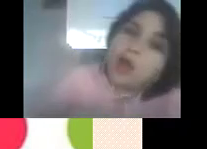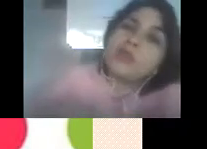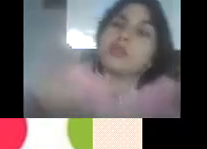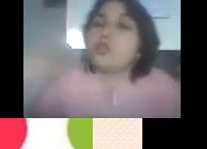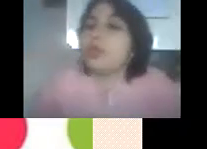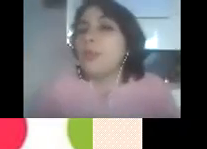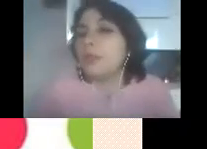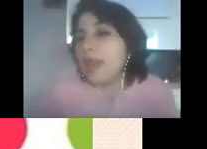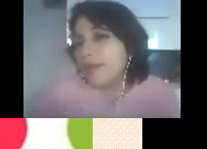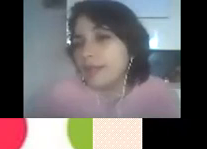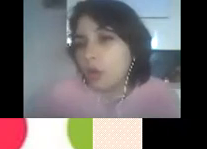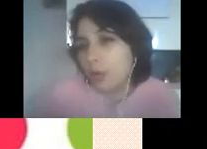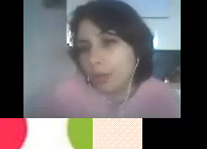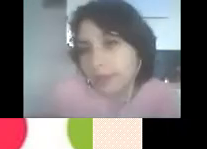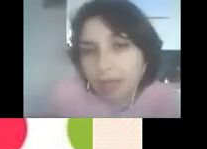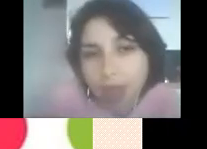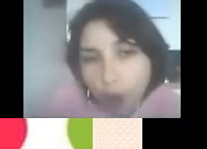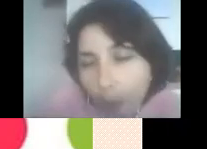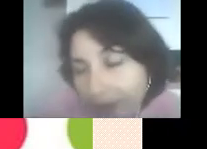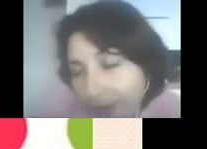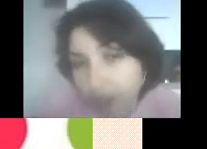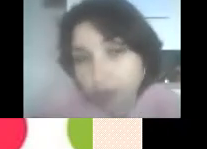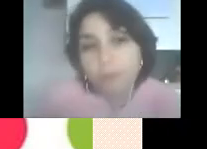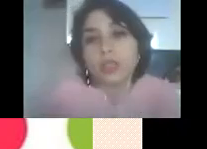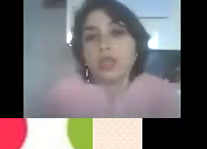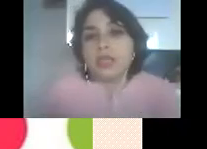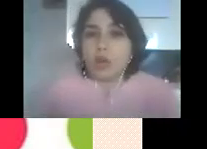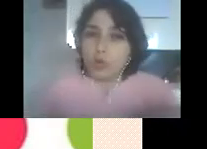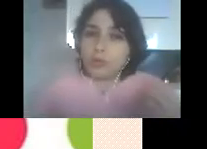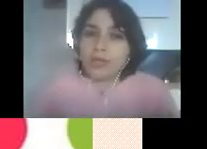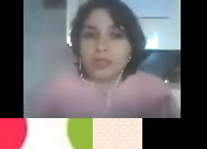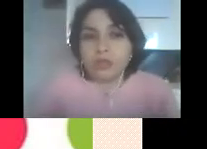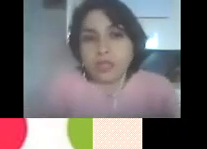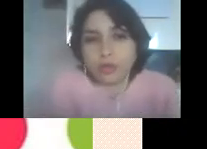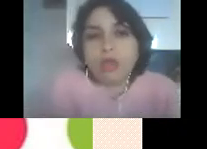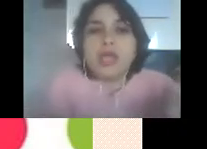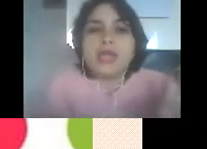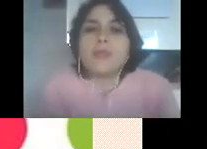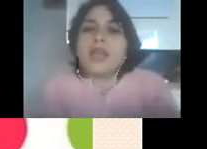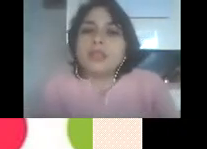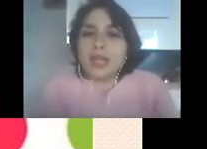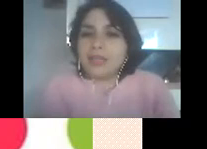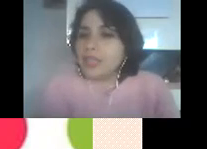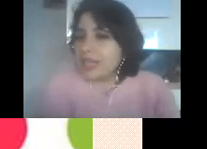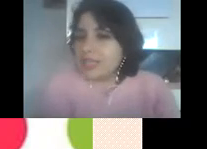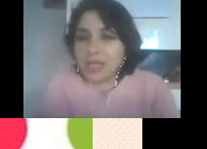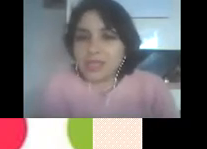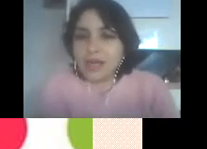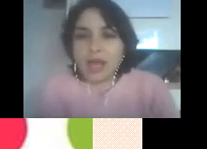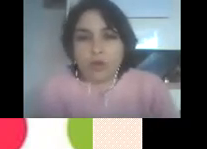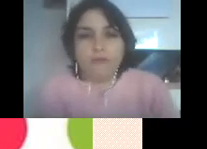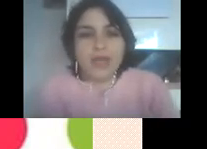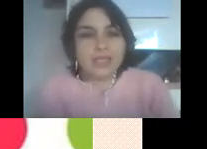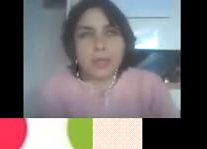no dejan pasar el agua, es decir, son impermeables, como el metal, la goma y el vidrio. y algunos plásticos, ¿cierto? Y también hay materiales que traspasan